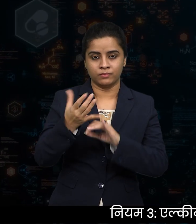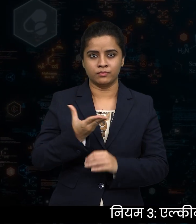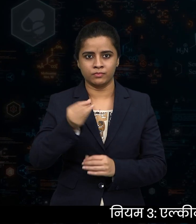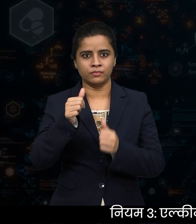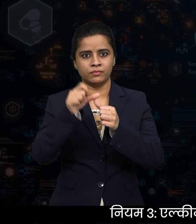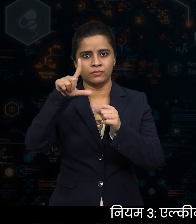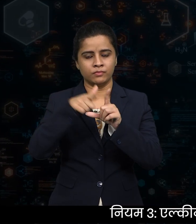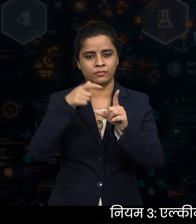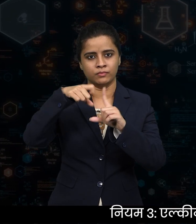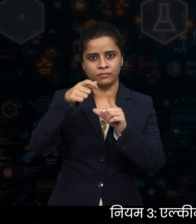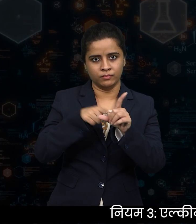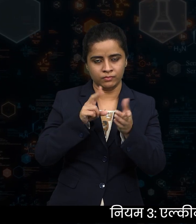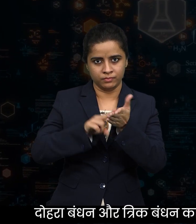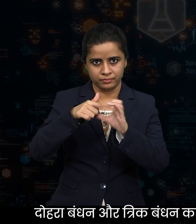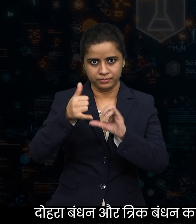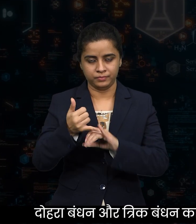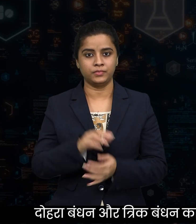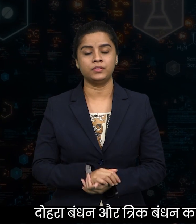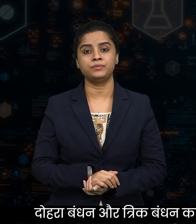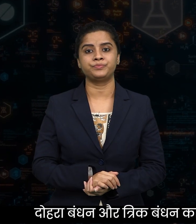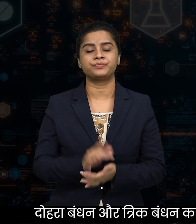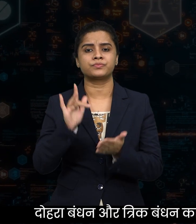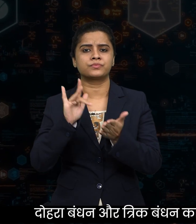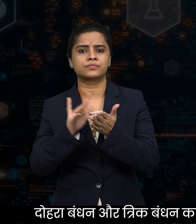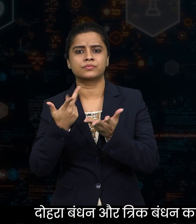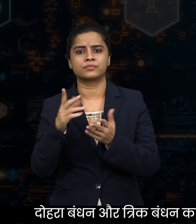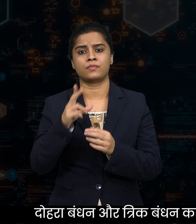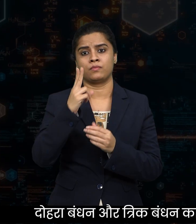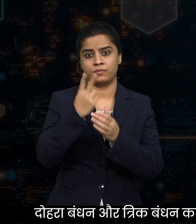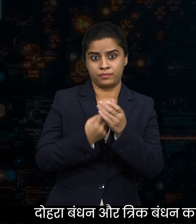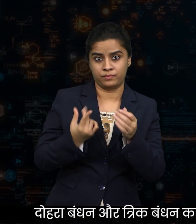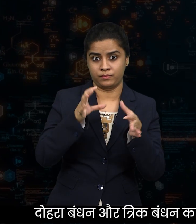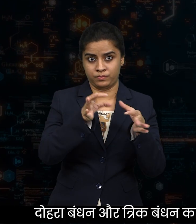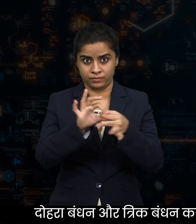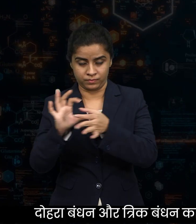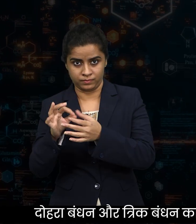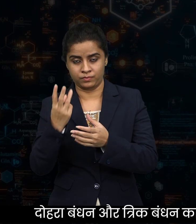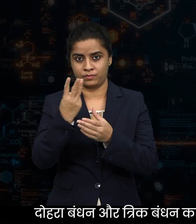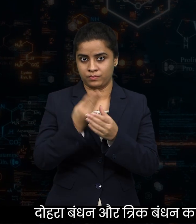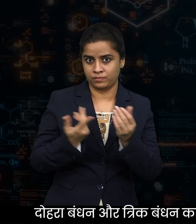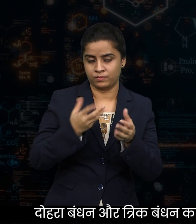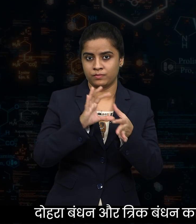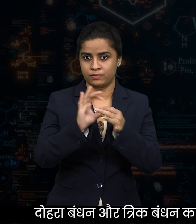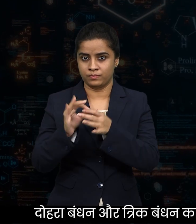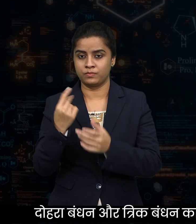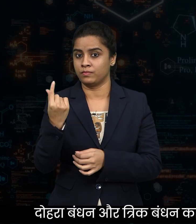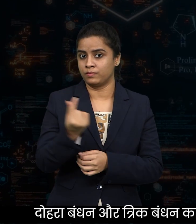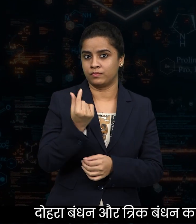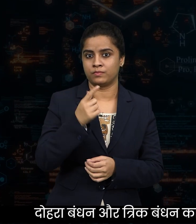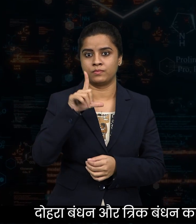एल्कनीज के मामले में दोहरा बंधन और त्रिक बंधन का पता लगाएं और इसके बाद डैश